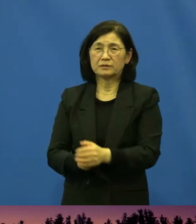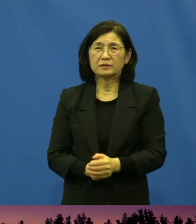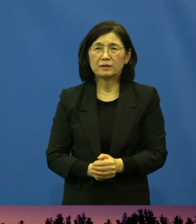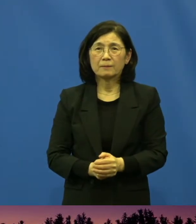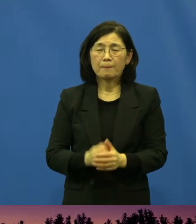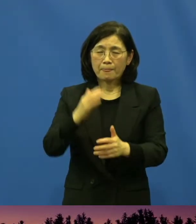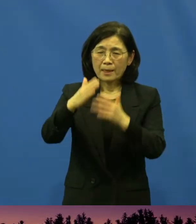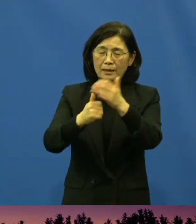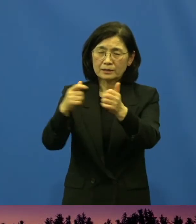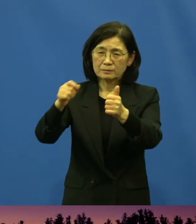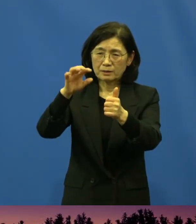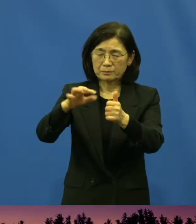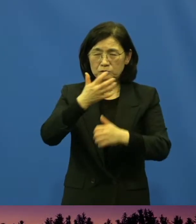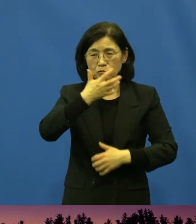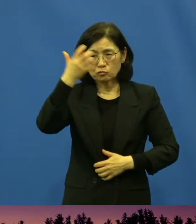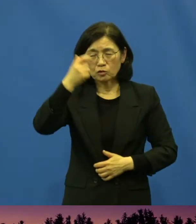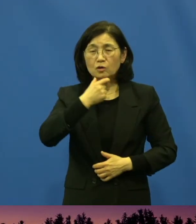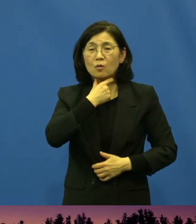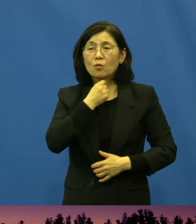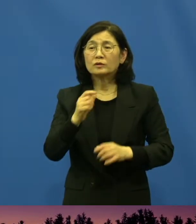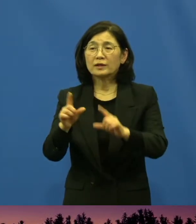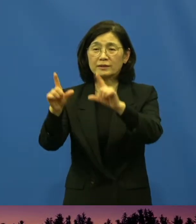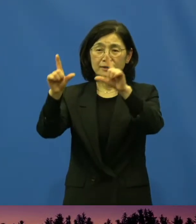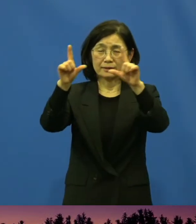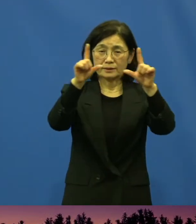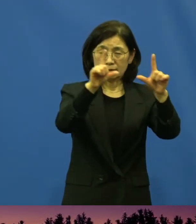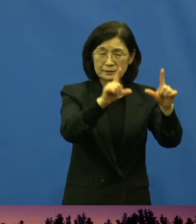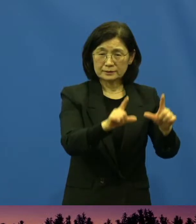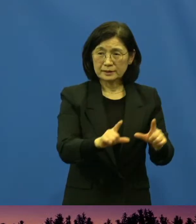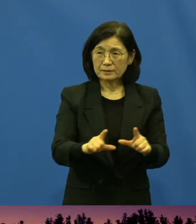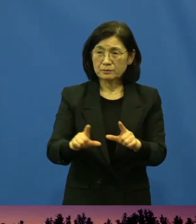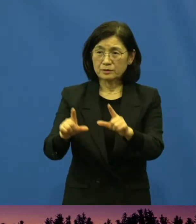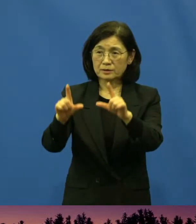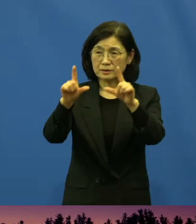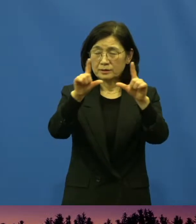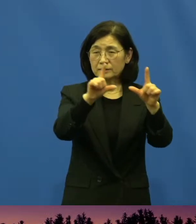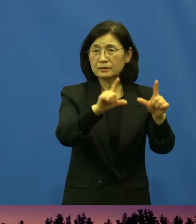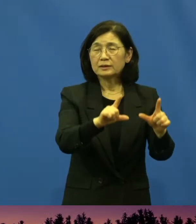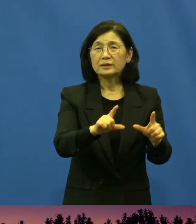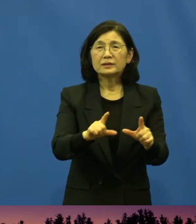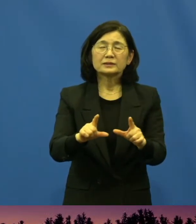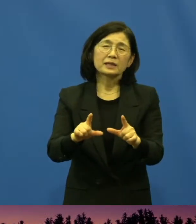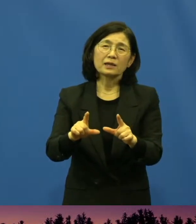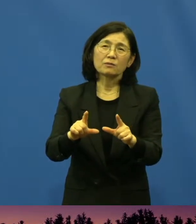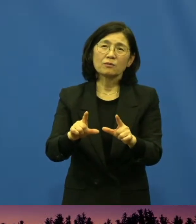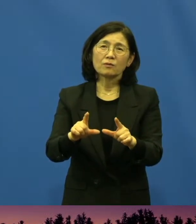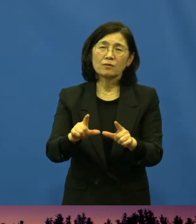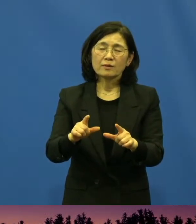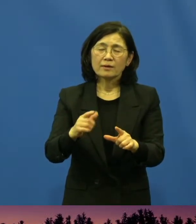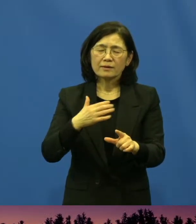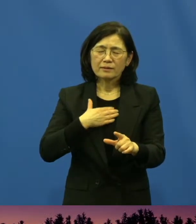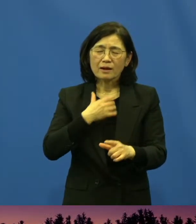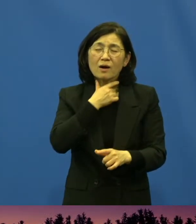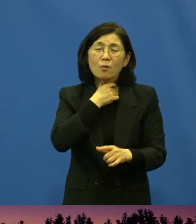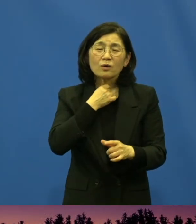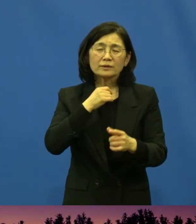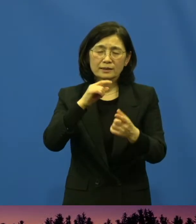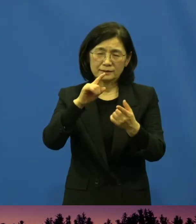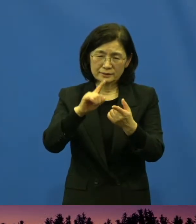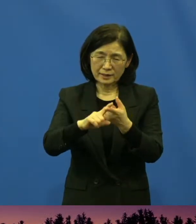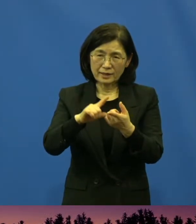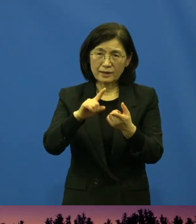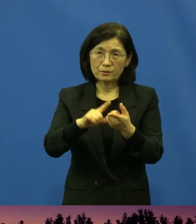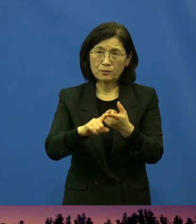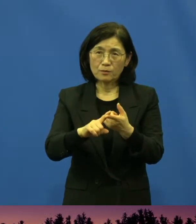삶 그대로 살아갈 실력을 갖추고 내 마음에 원하는 대로 내 몸도